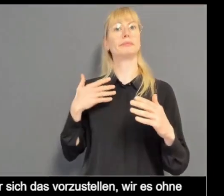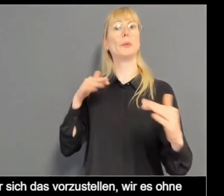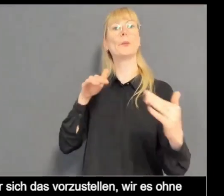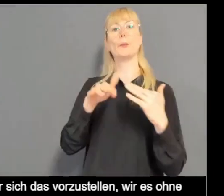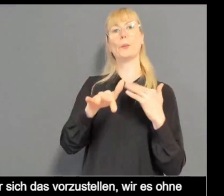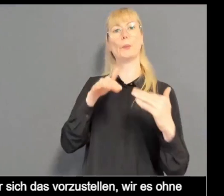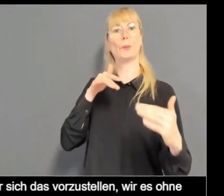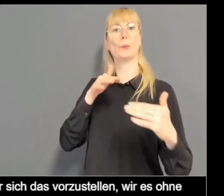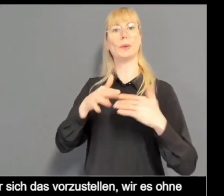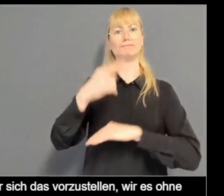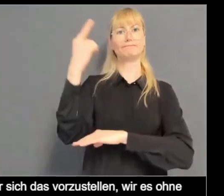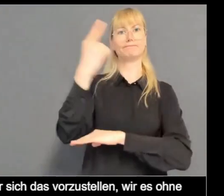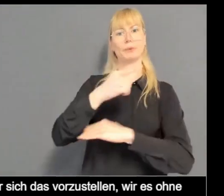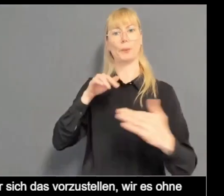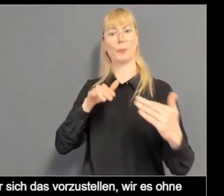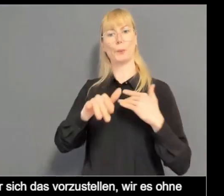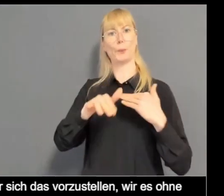Es werden dann auch keine